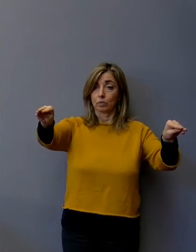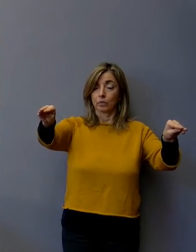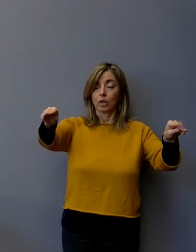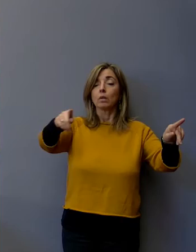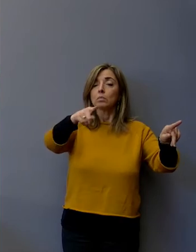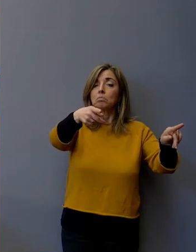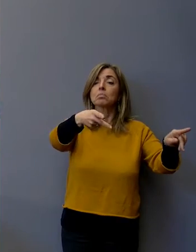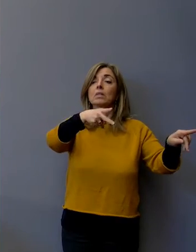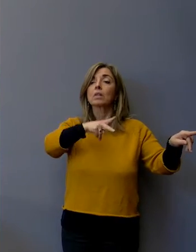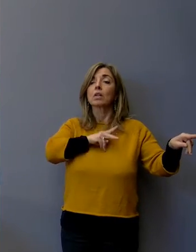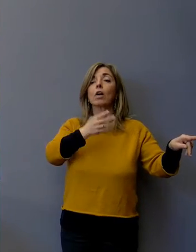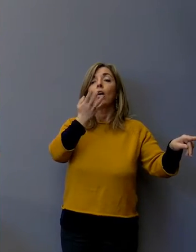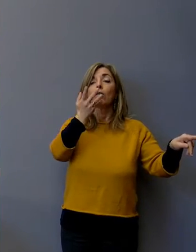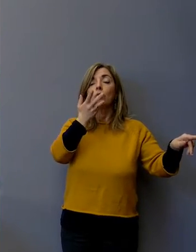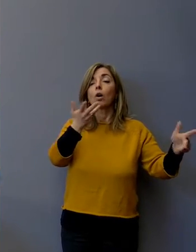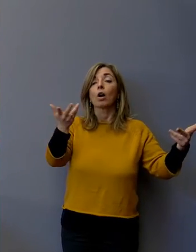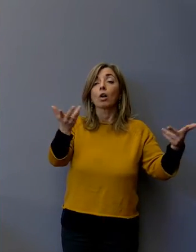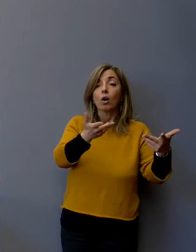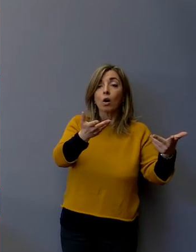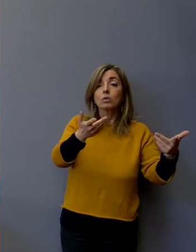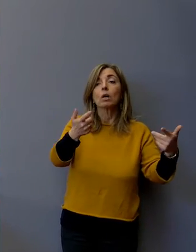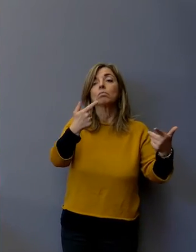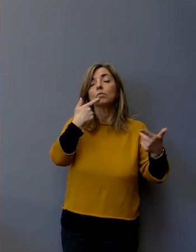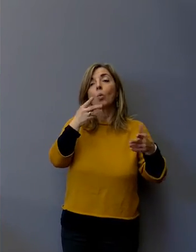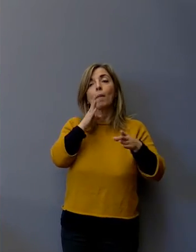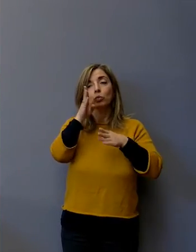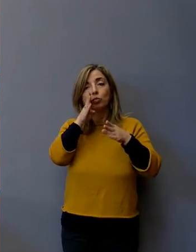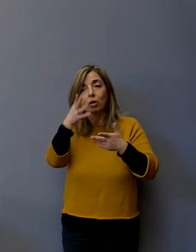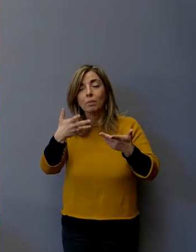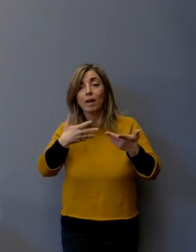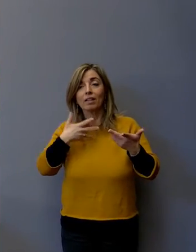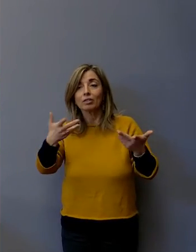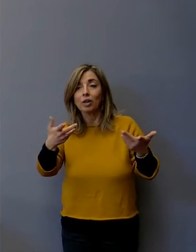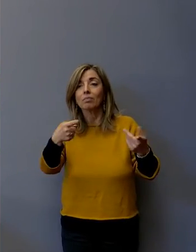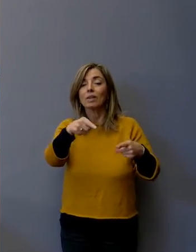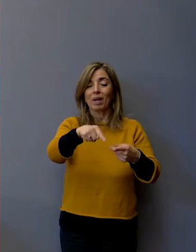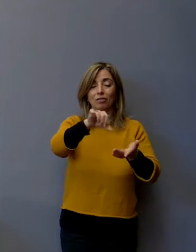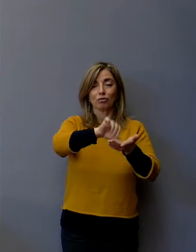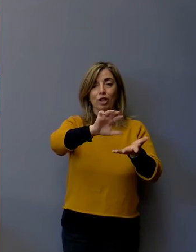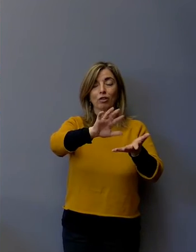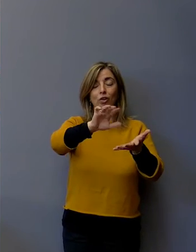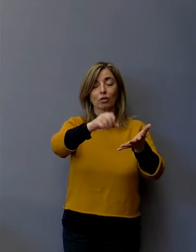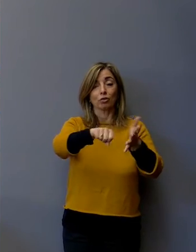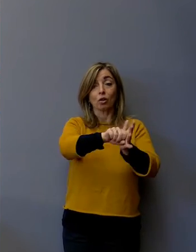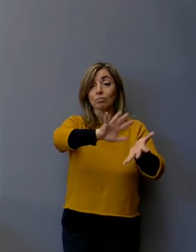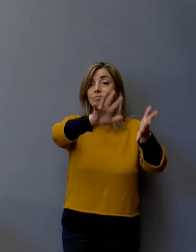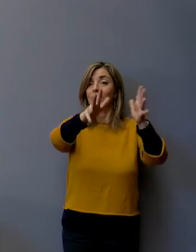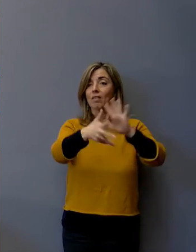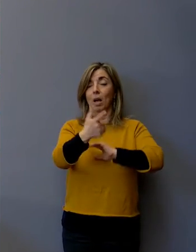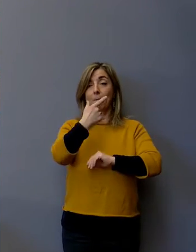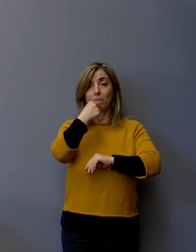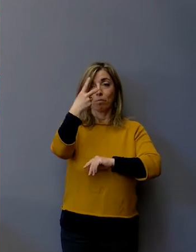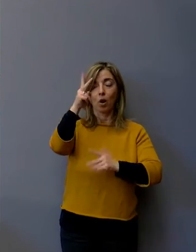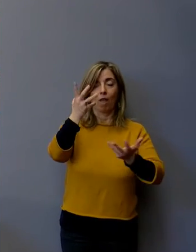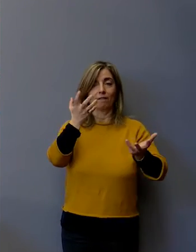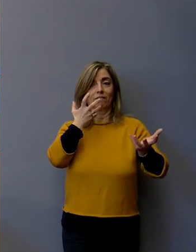suggerite per rendere più bello più affascinante più vivibile il centro storico questo è stato il metodo ed è esattamente il metodo